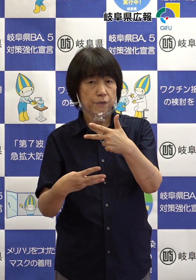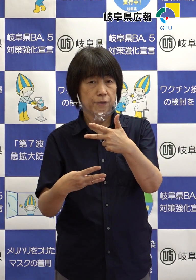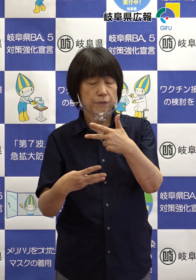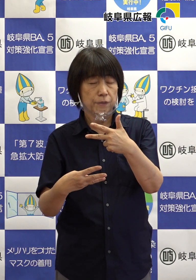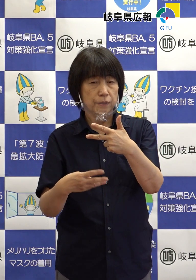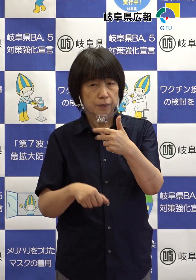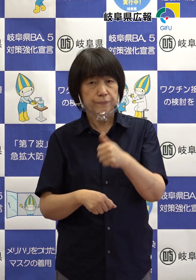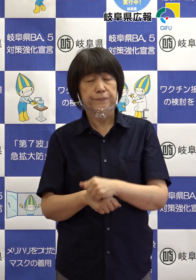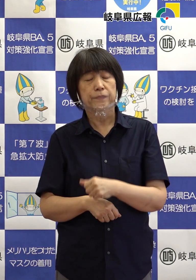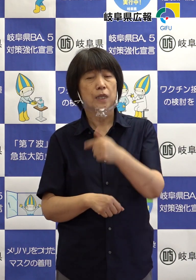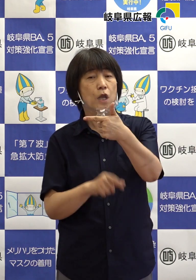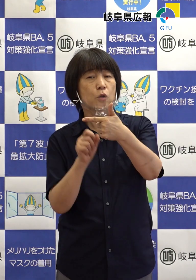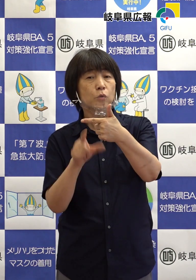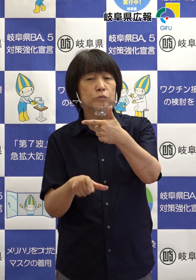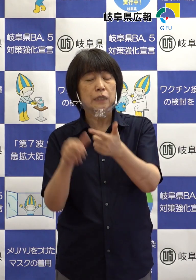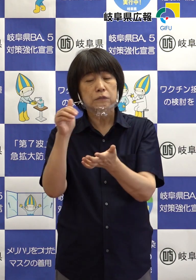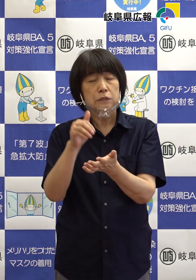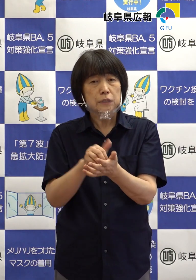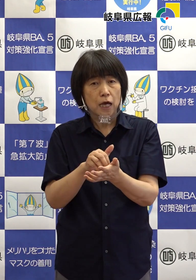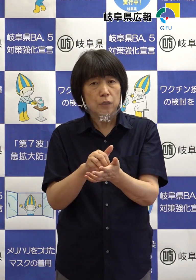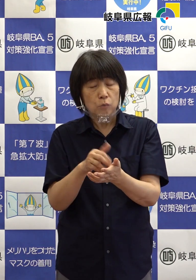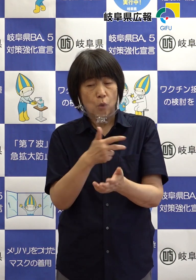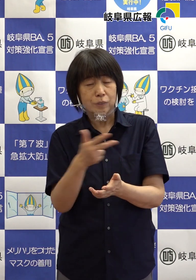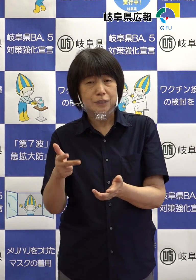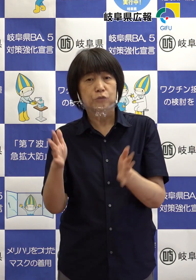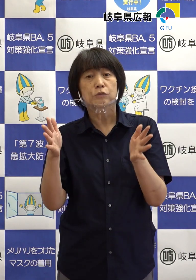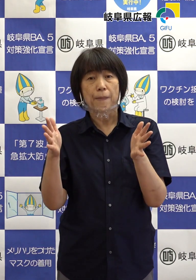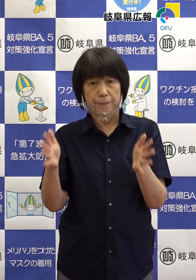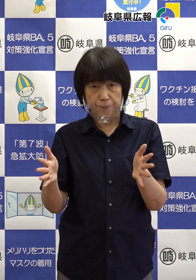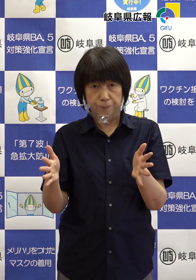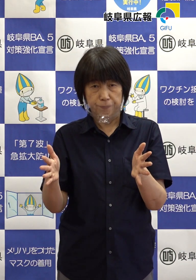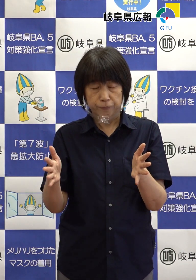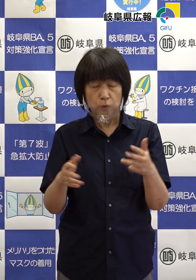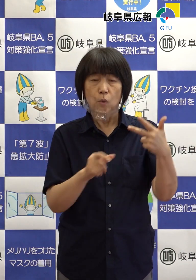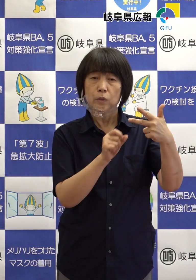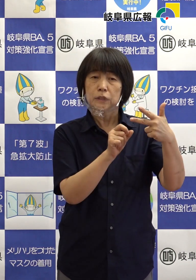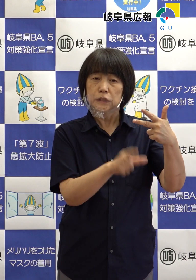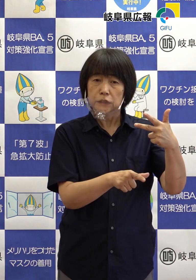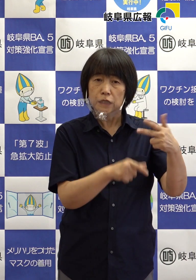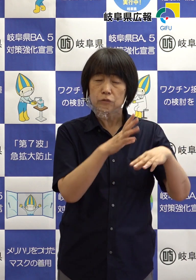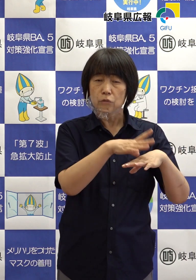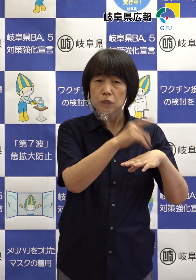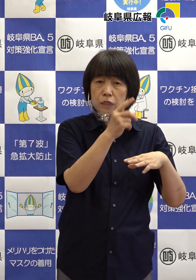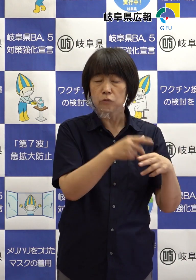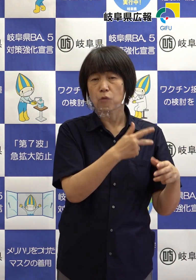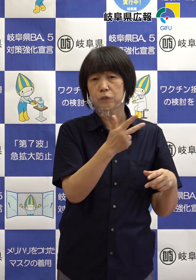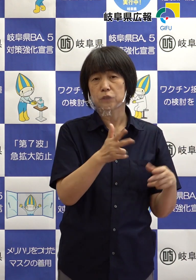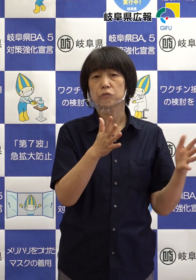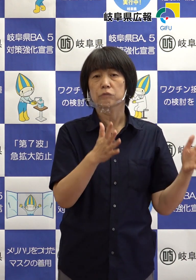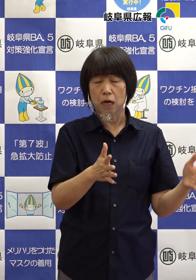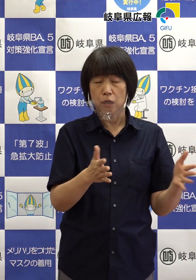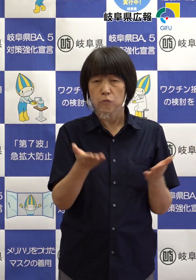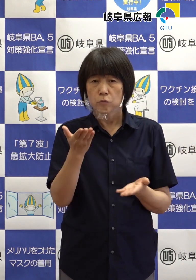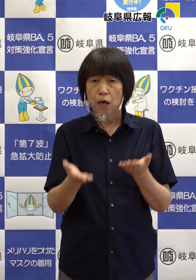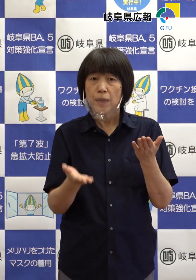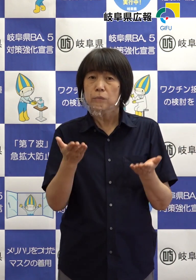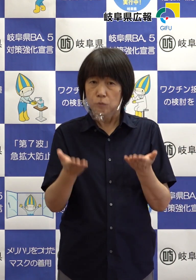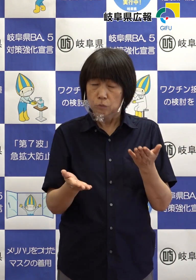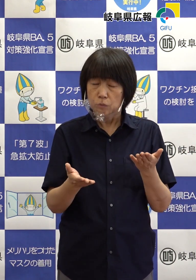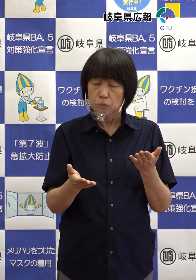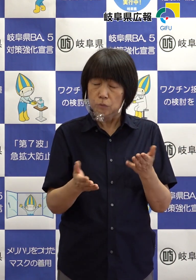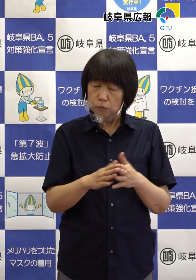6月の最後の週からシュート7月3日の週比較しますと1.99 by 約2倍増えました